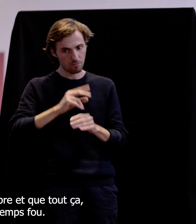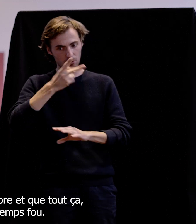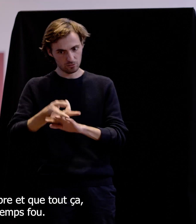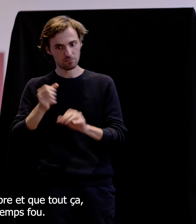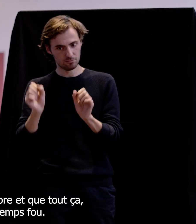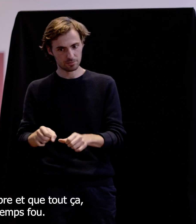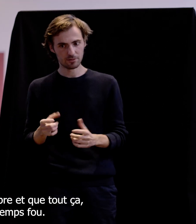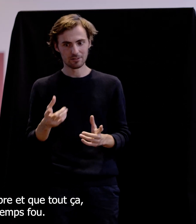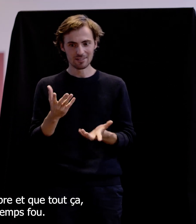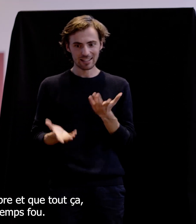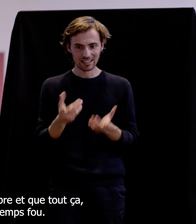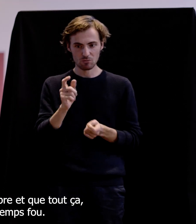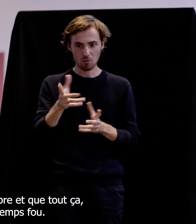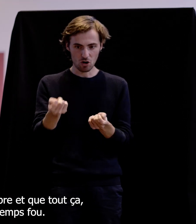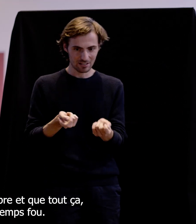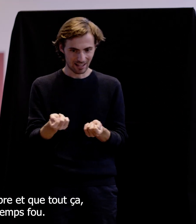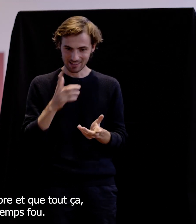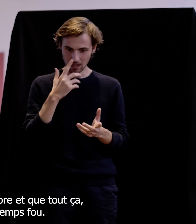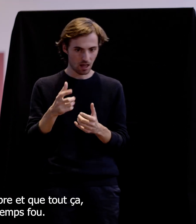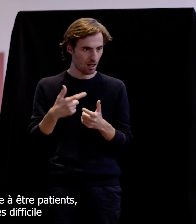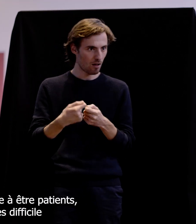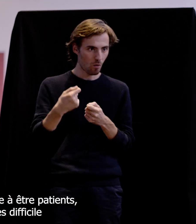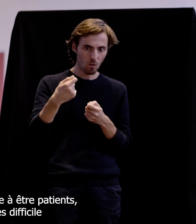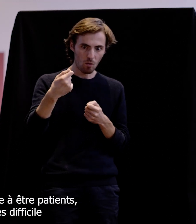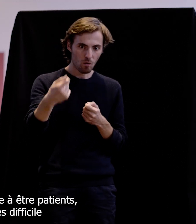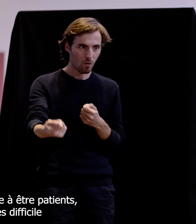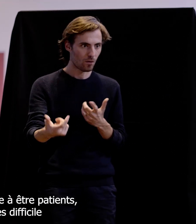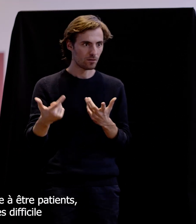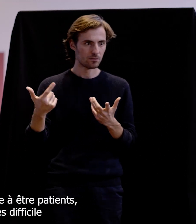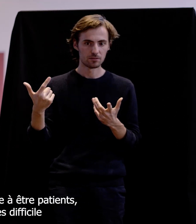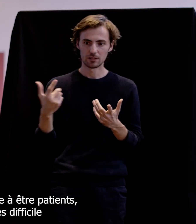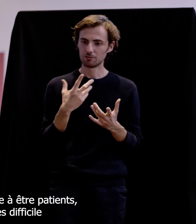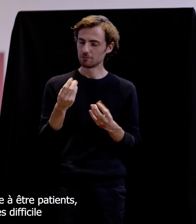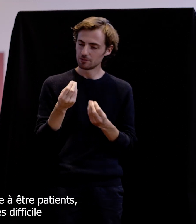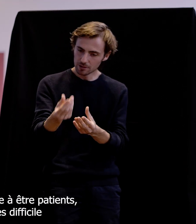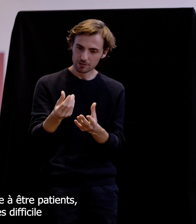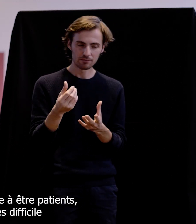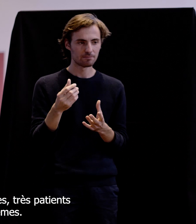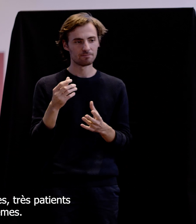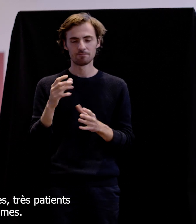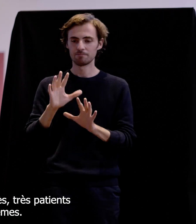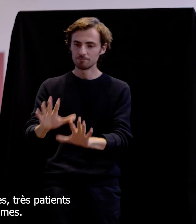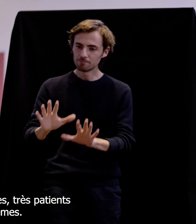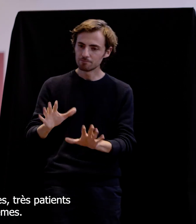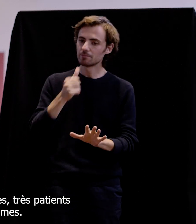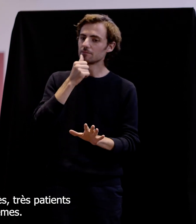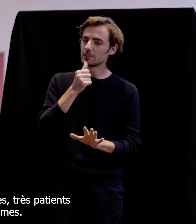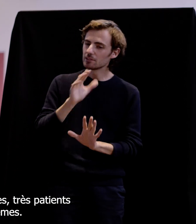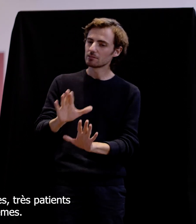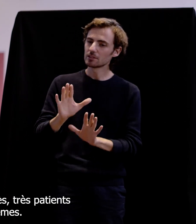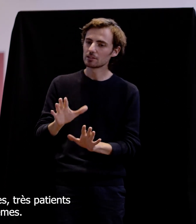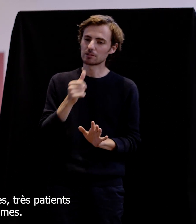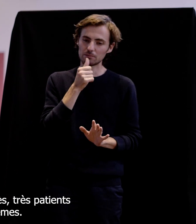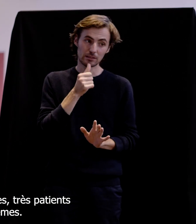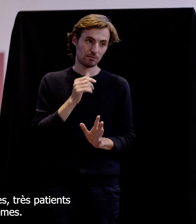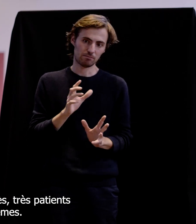que tout ça, ça prend un temps fou, il faut leur apprendre à être patient, ce qui est très difficile, et être patient, très